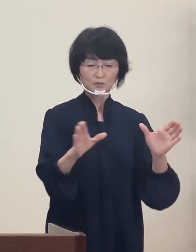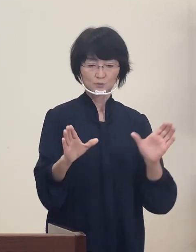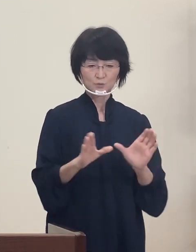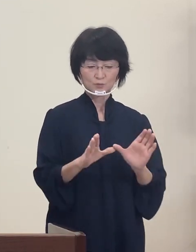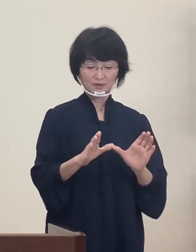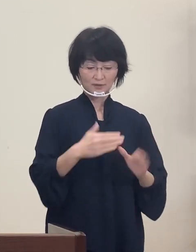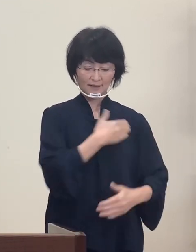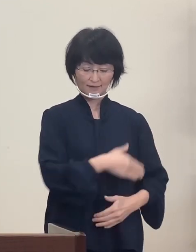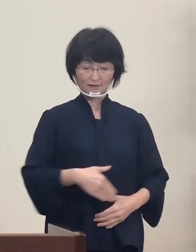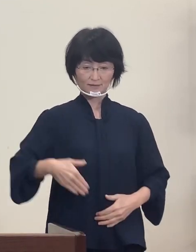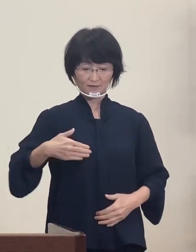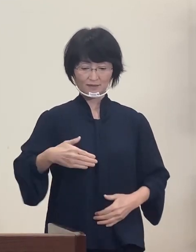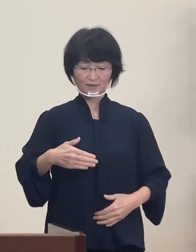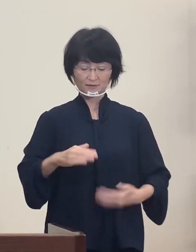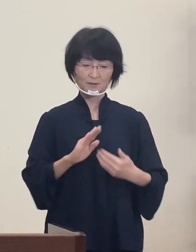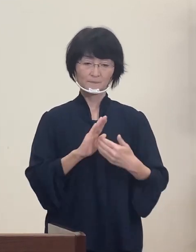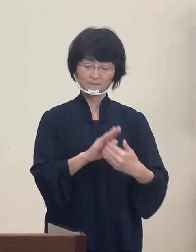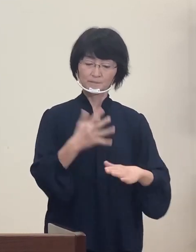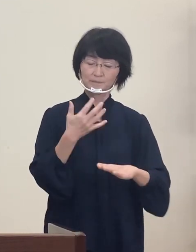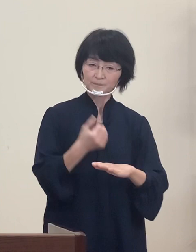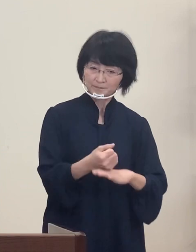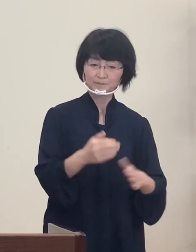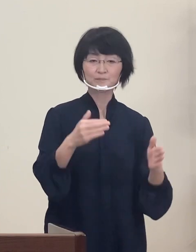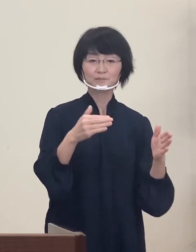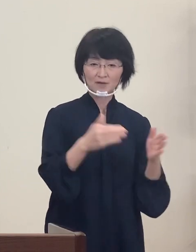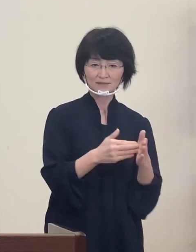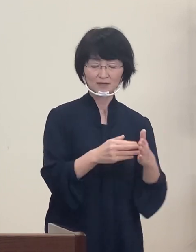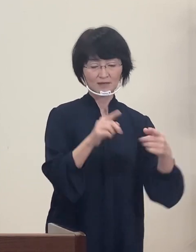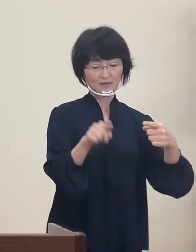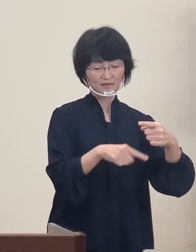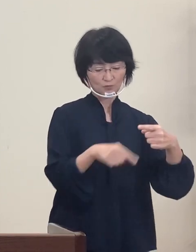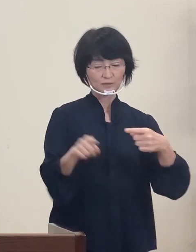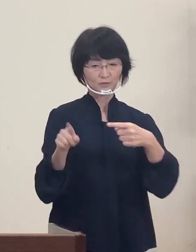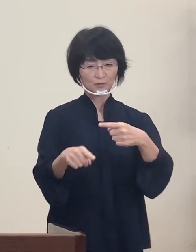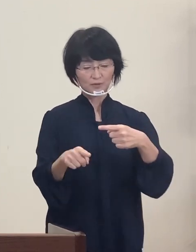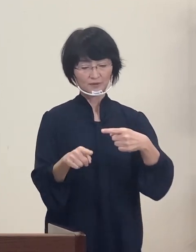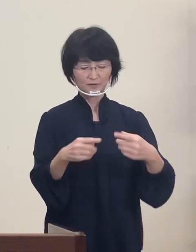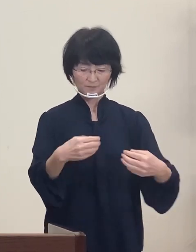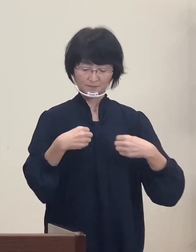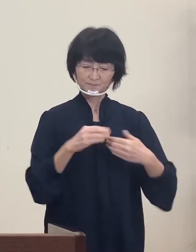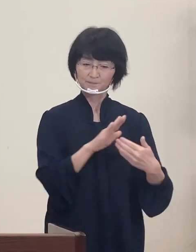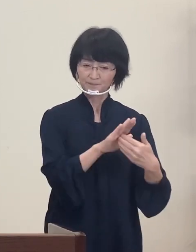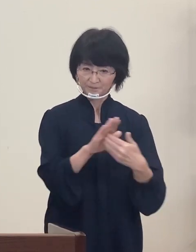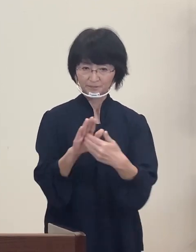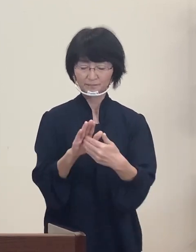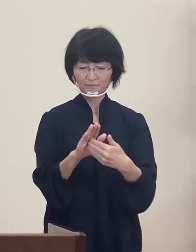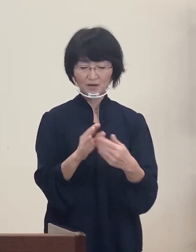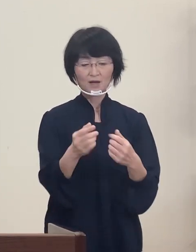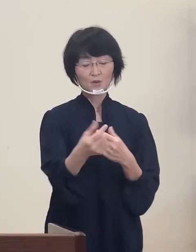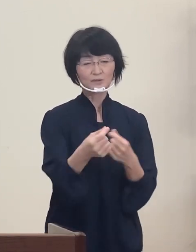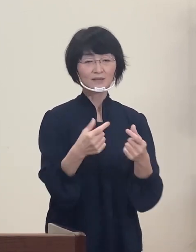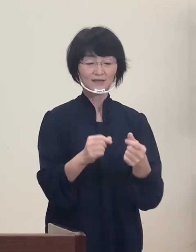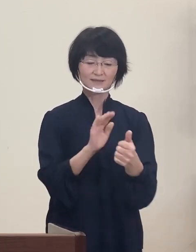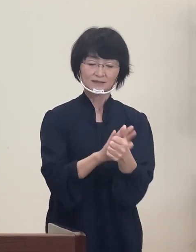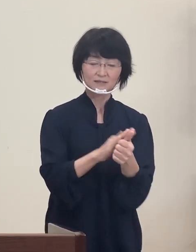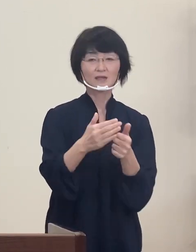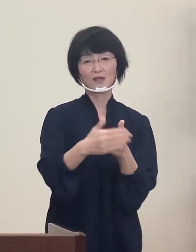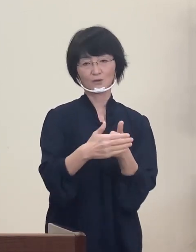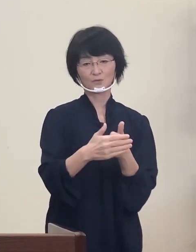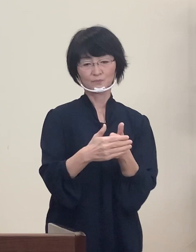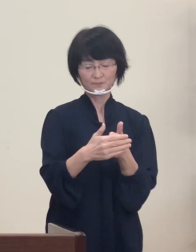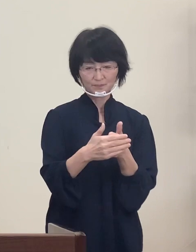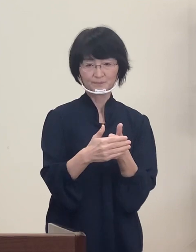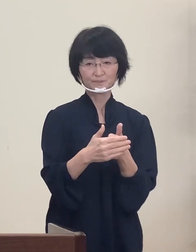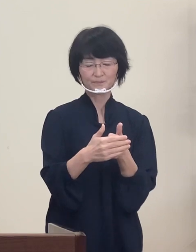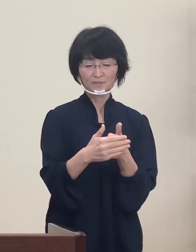ての免疫が獲得できるまで皆様お一人お一人の対策とともに互いに支え合う5条